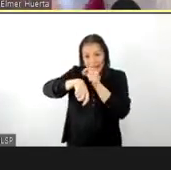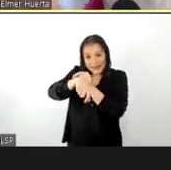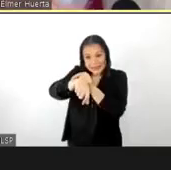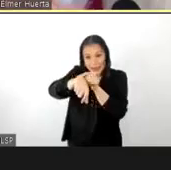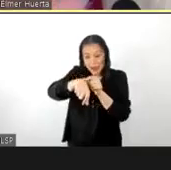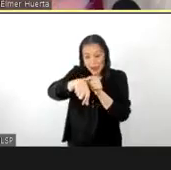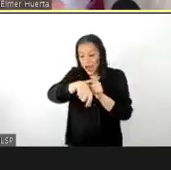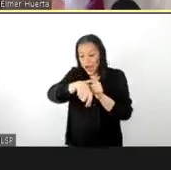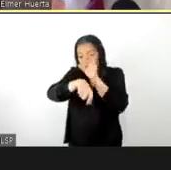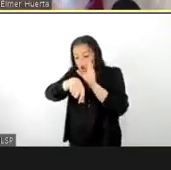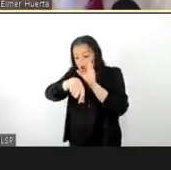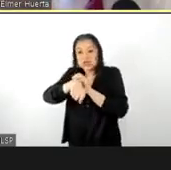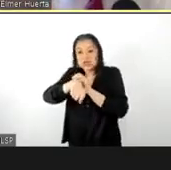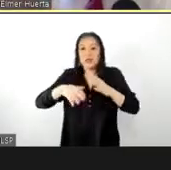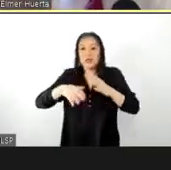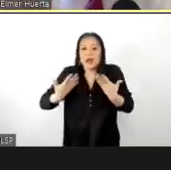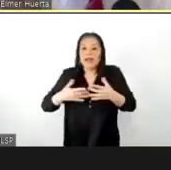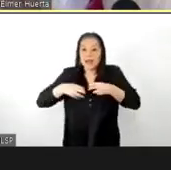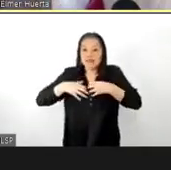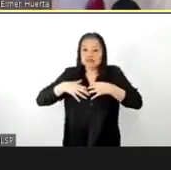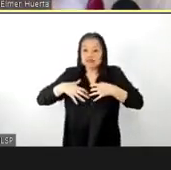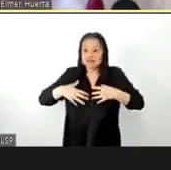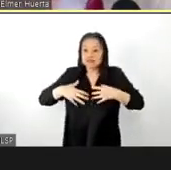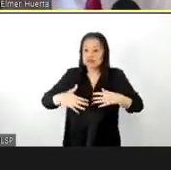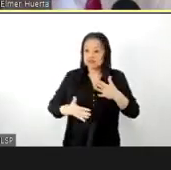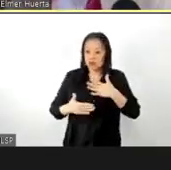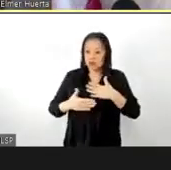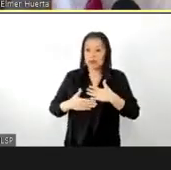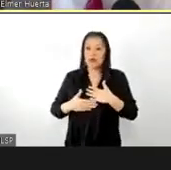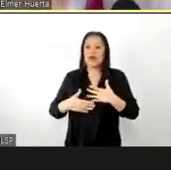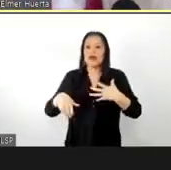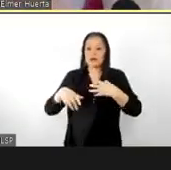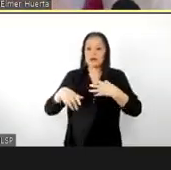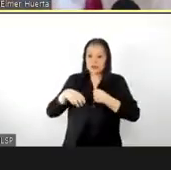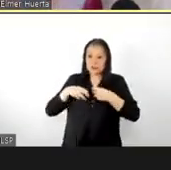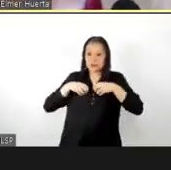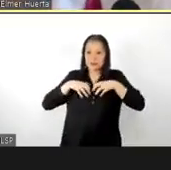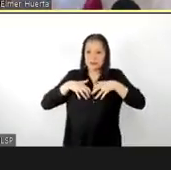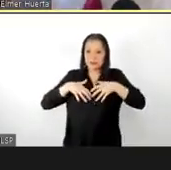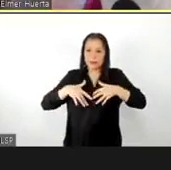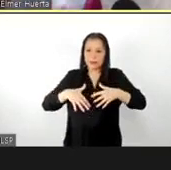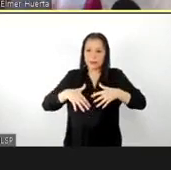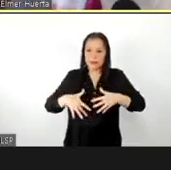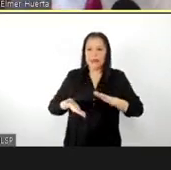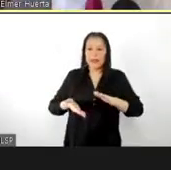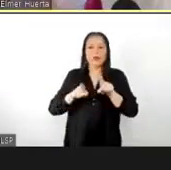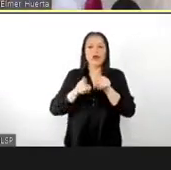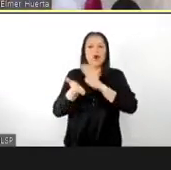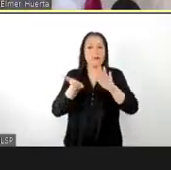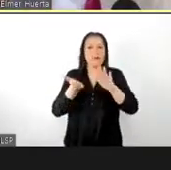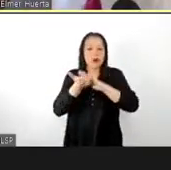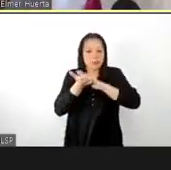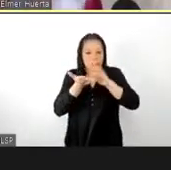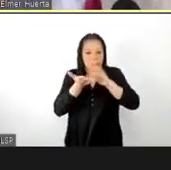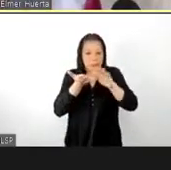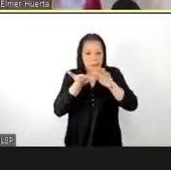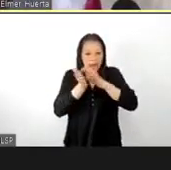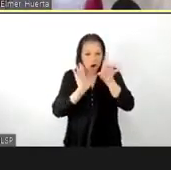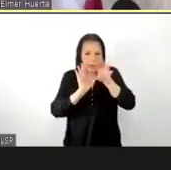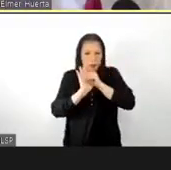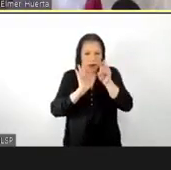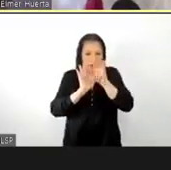busca dónde está el aparato reproductor de la célula y luego lo toma y empieza a hacer copias de sí mismo por miles